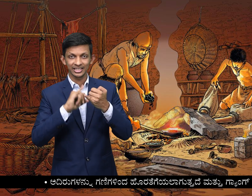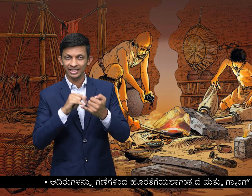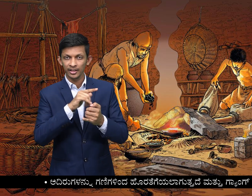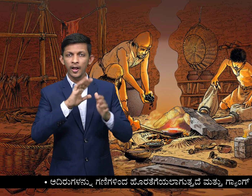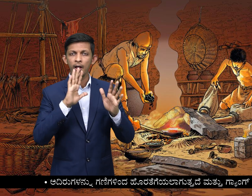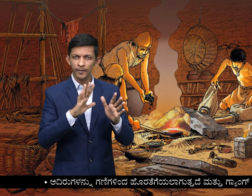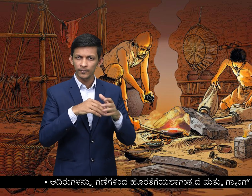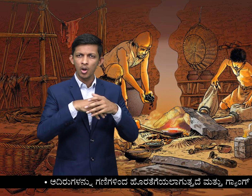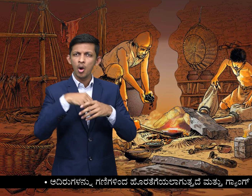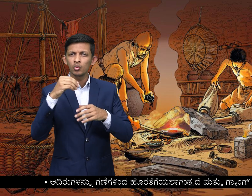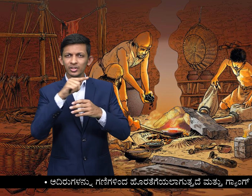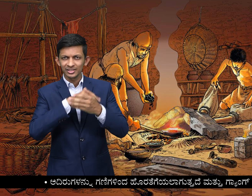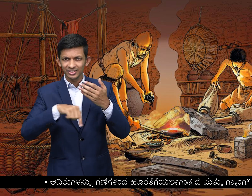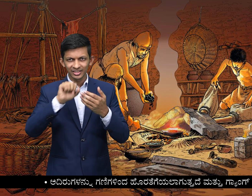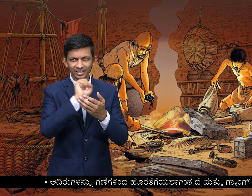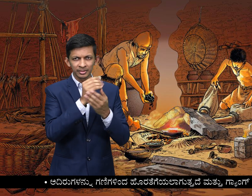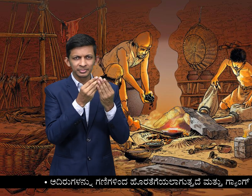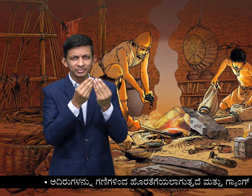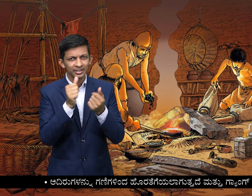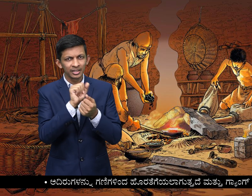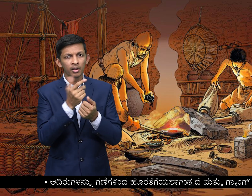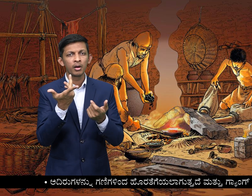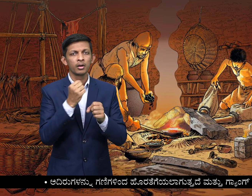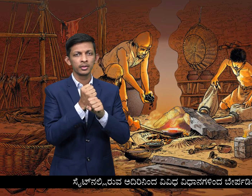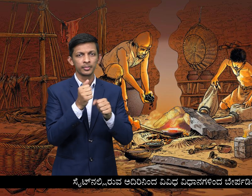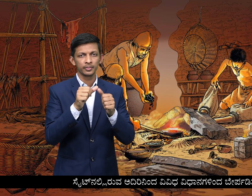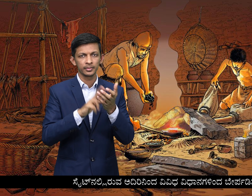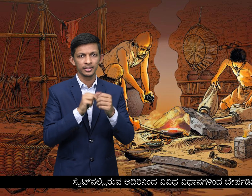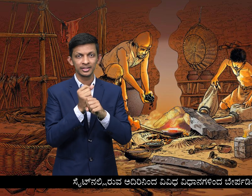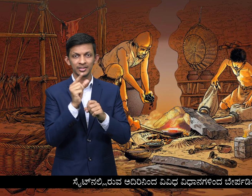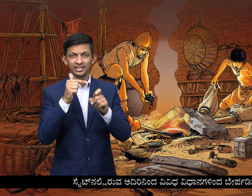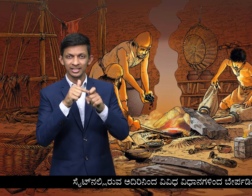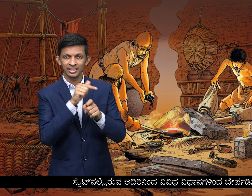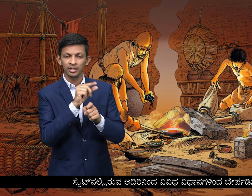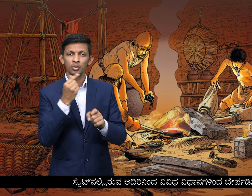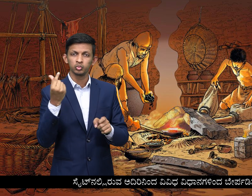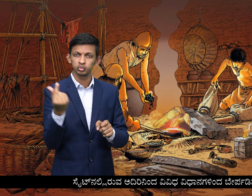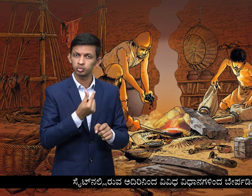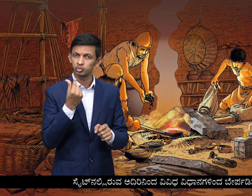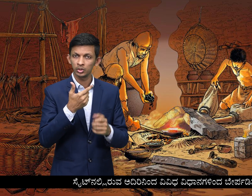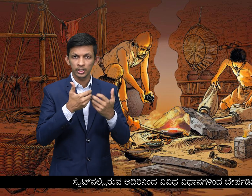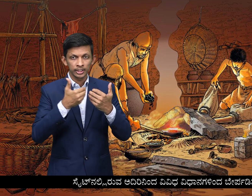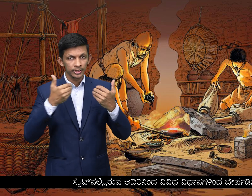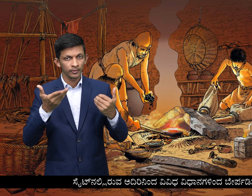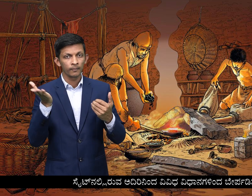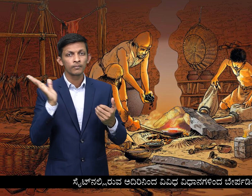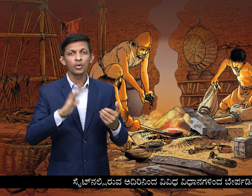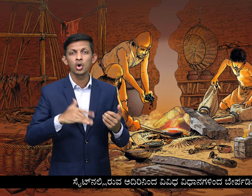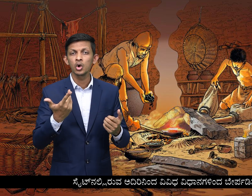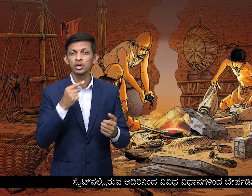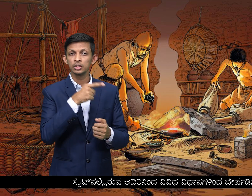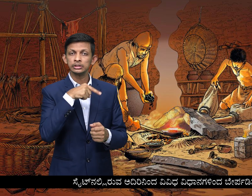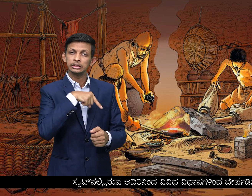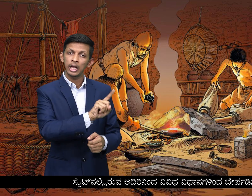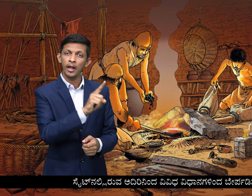ಅದಿರುಗಳನ್ನ ಗಣಿಗಳಿಂದ ಹೊರತೆಗೆಯಲಾಗುತ್ತೆ ಮತ್ತು ಗ್ಯಾಂಗ್ ಅನ್ನ ಸಾಮಾನ್ಯವಾಗಿ ಸೈಟ್ನಲ್ಲಿರುವ ಅದಿರಿನಿಂದ ವಿವಿಧ ವಿಧಾನಗಳಿಂದ